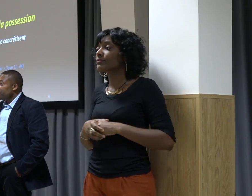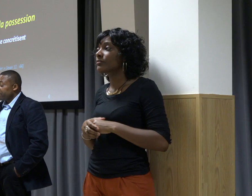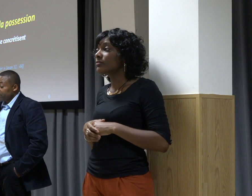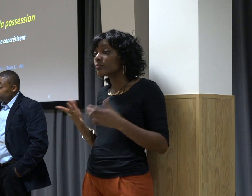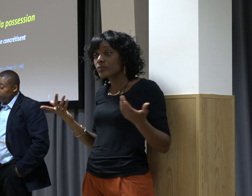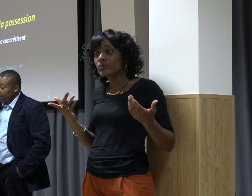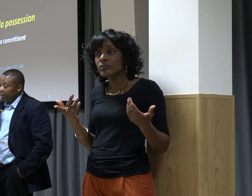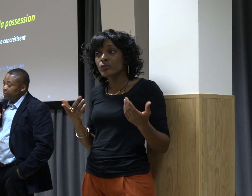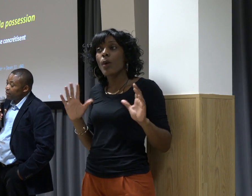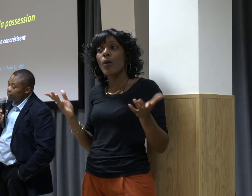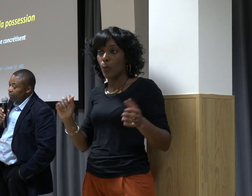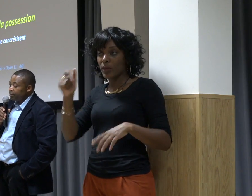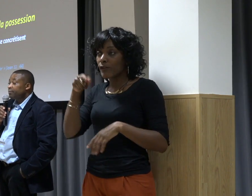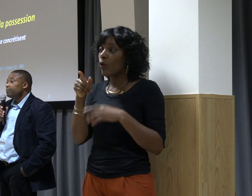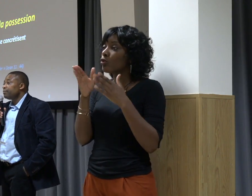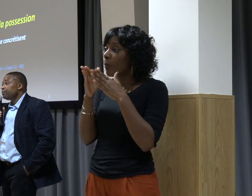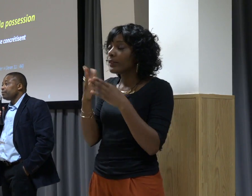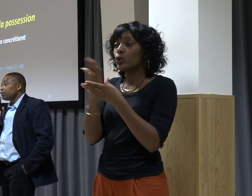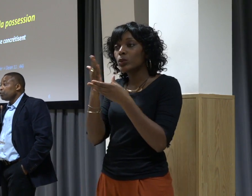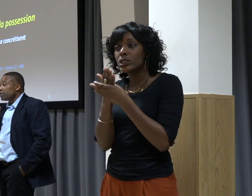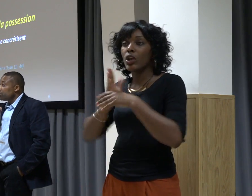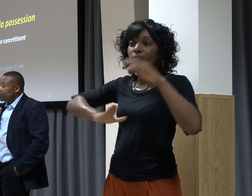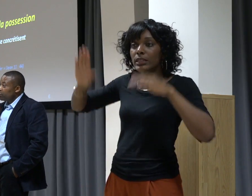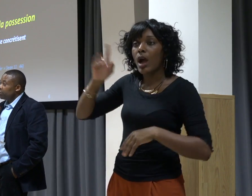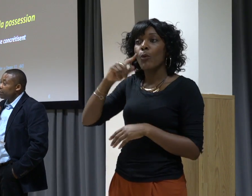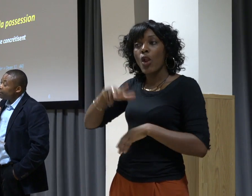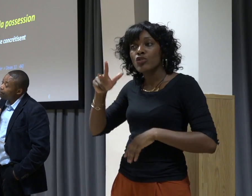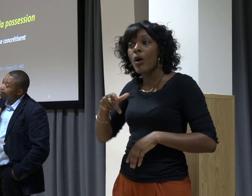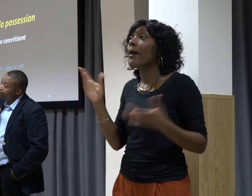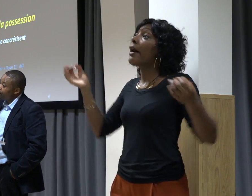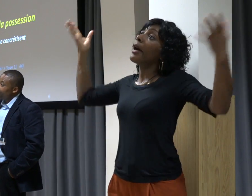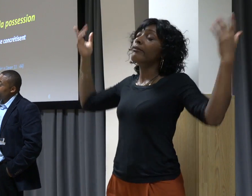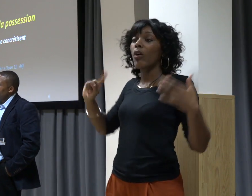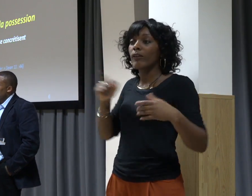Commencez par faire votre dossier de candidature, votre dossier de demande de logement.